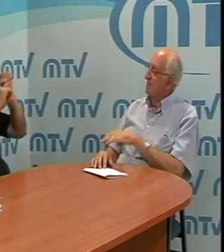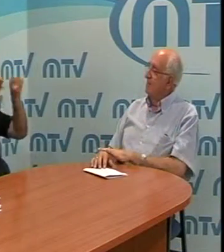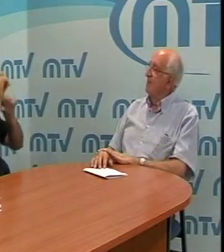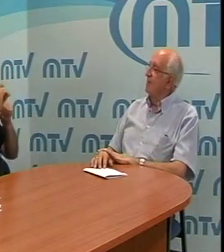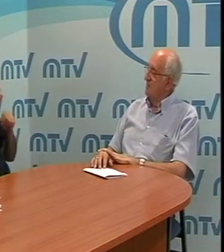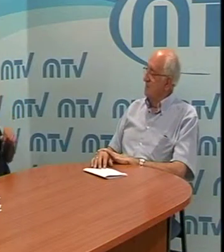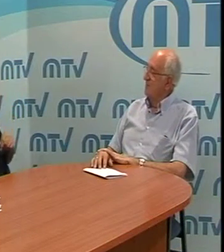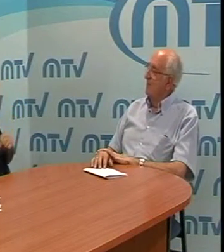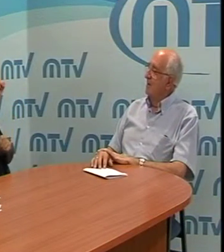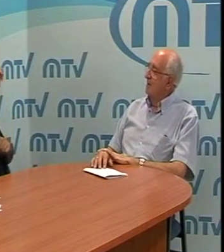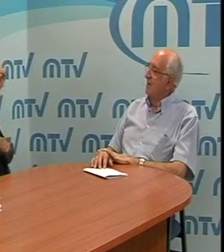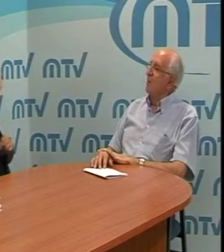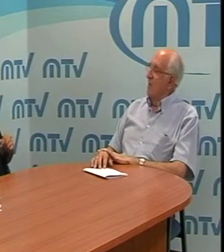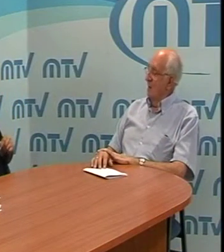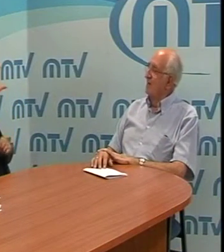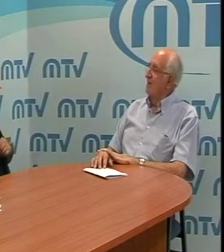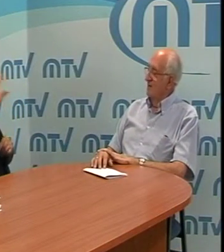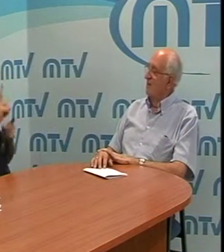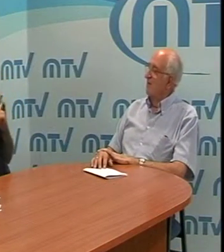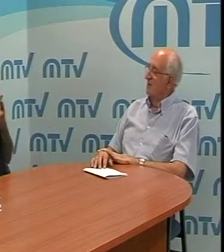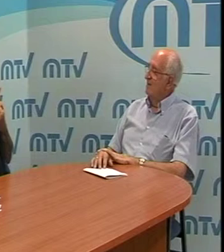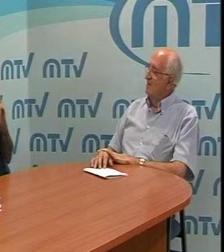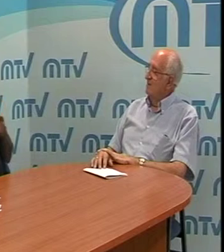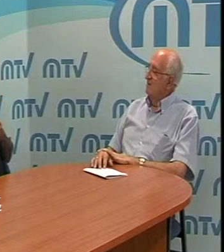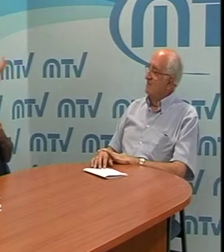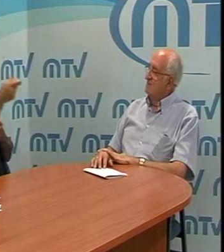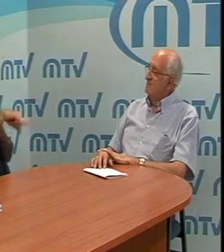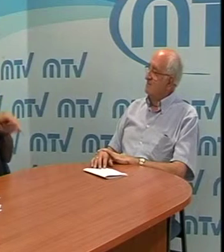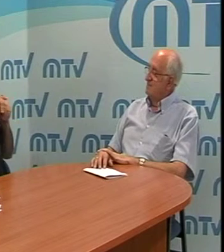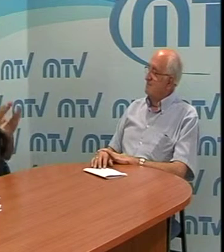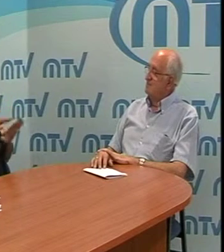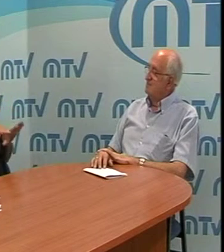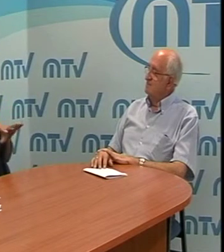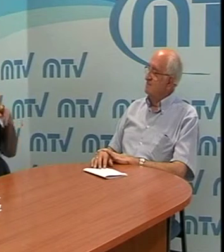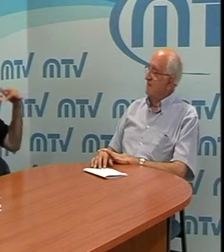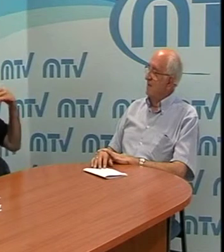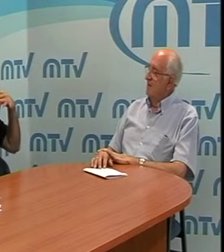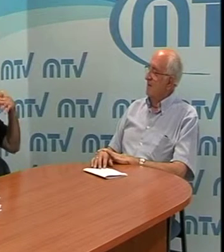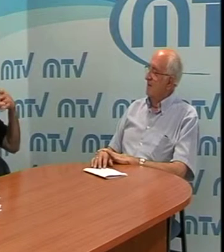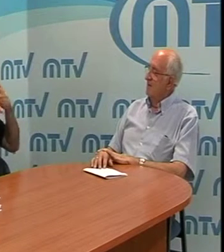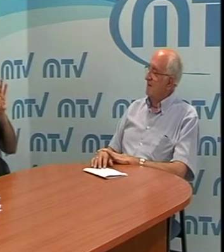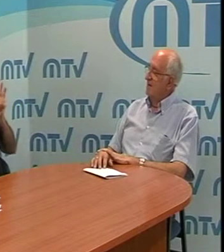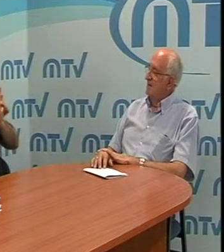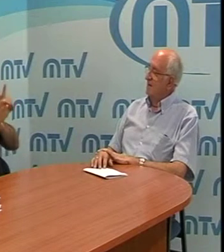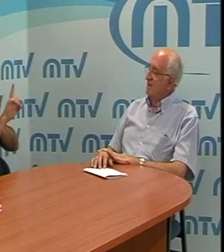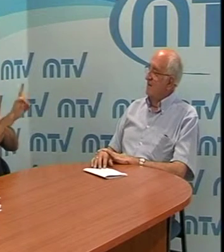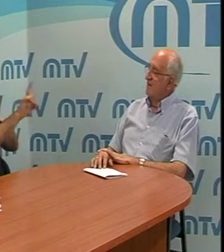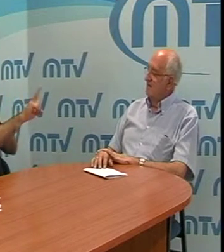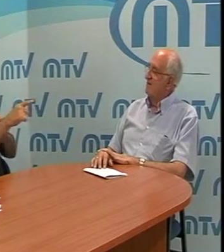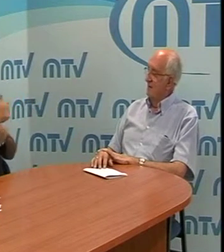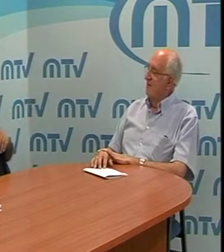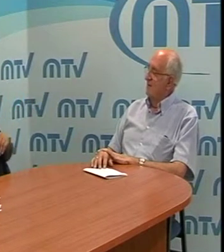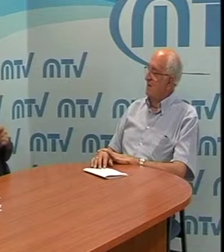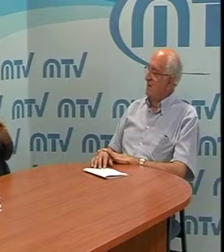país y en el exterior también, pero resulta que jugaba de delantero y me hubiera